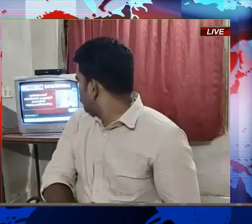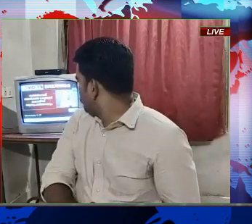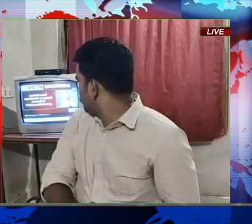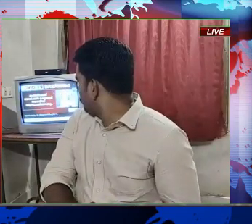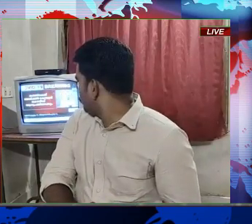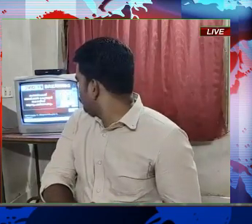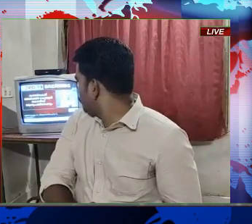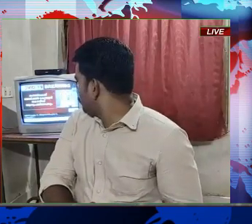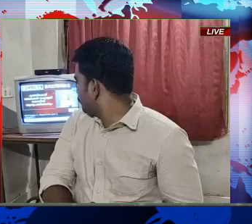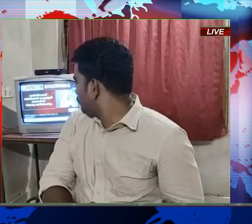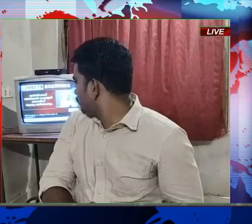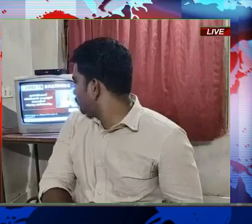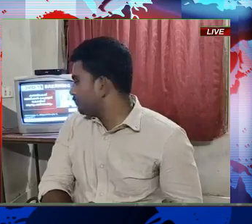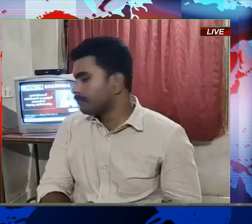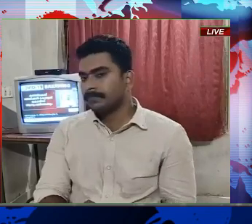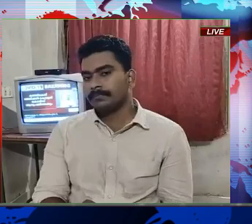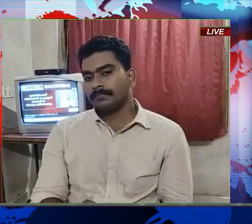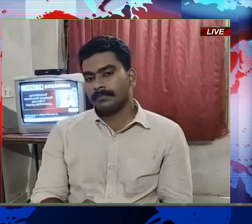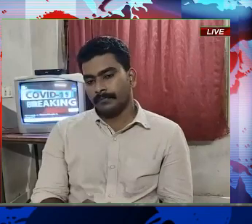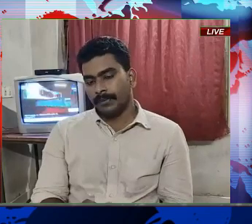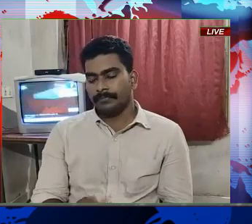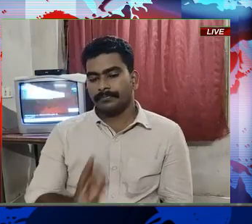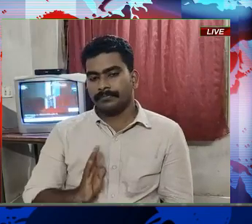സ്ഥലത്തെ സഹകരണ സംഘവുമായി ആലോചിച്ച്